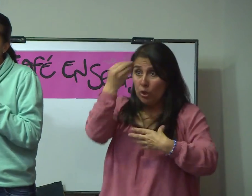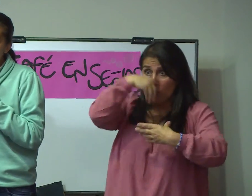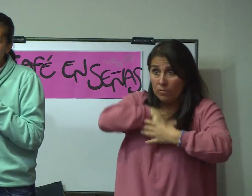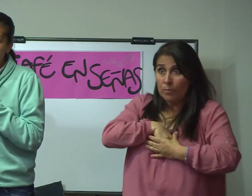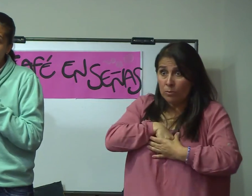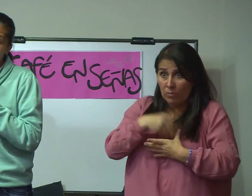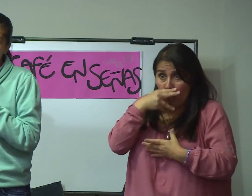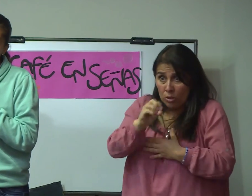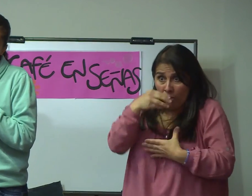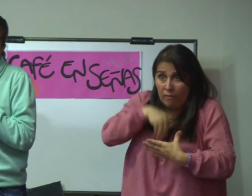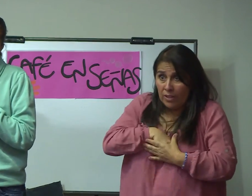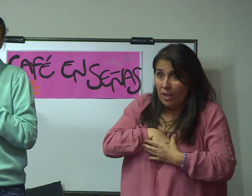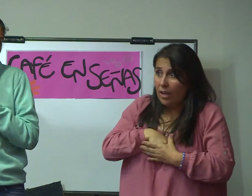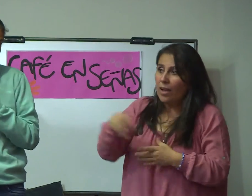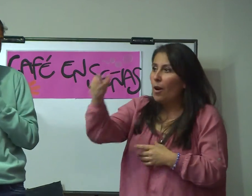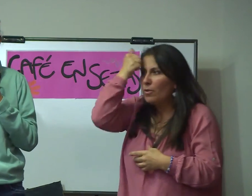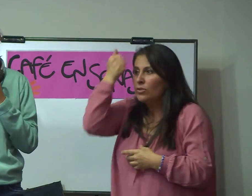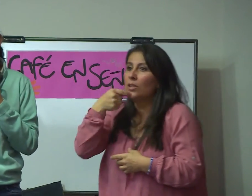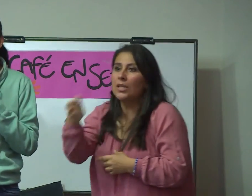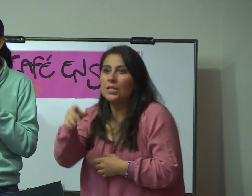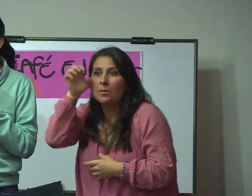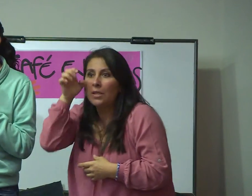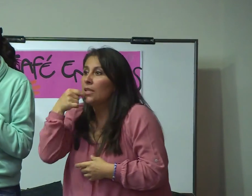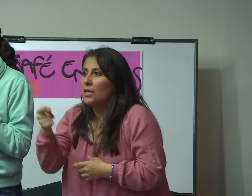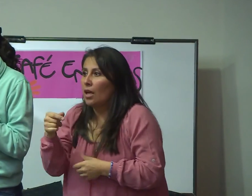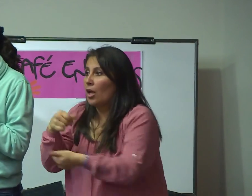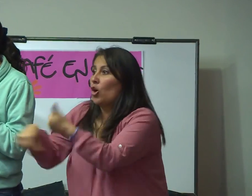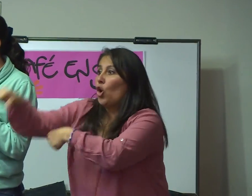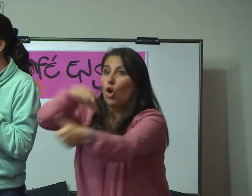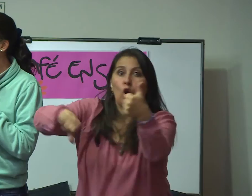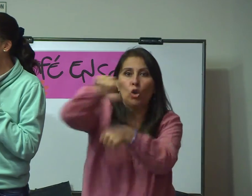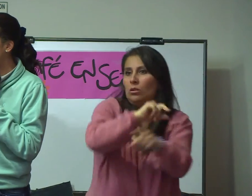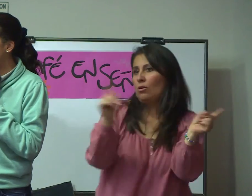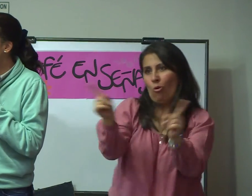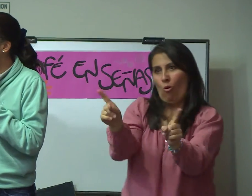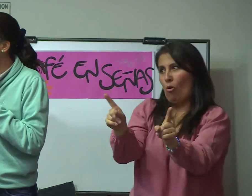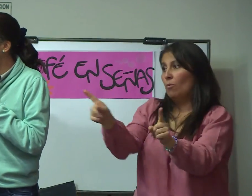Esperanza que no quiere que yo rote el muñeco. No lo voy a hacer porque es de ella. ¿Sí?